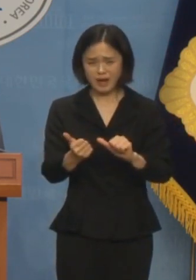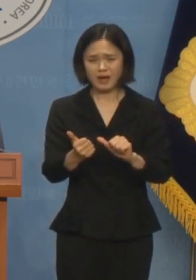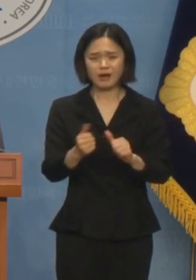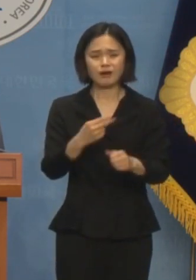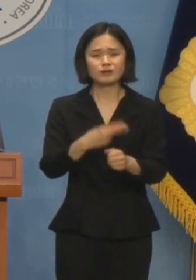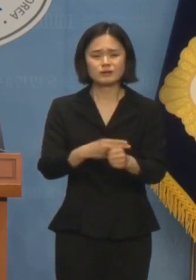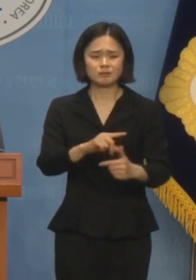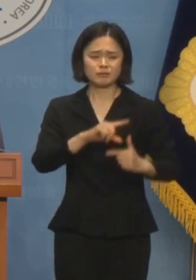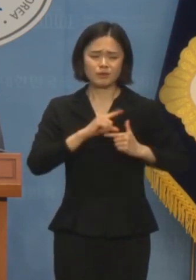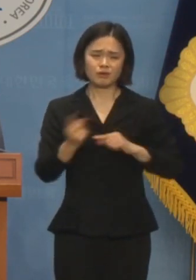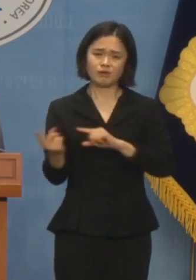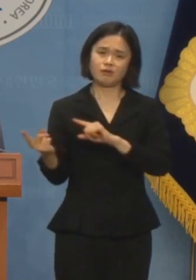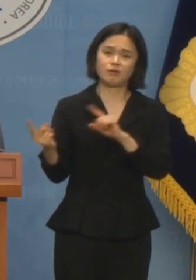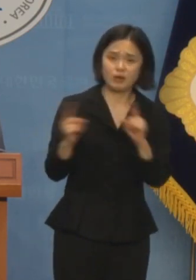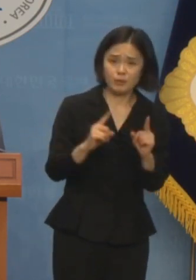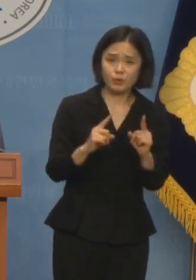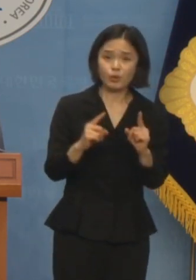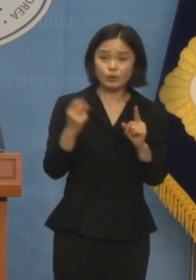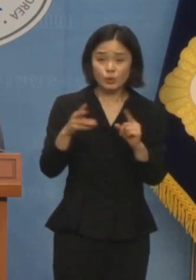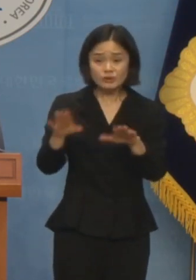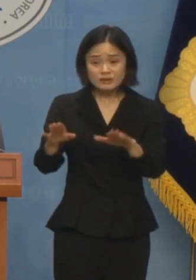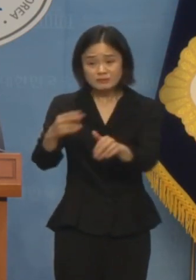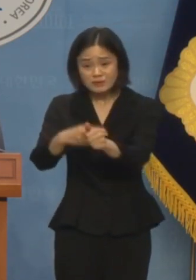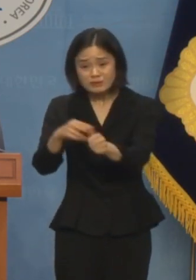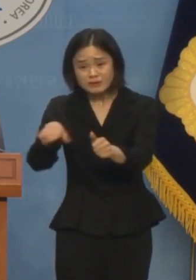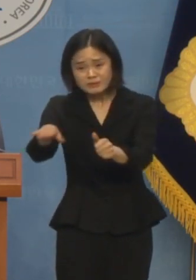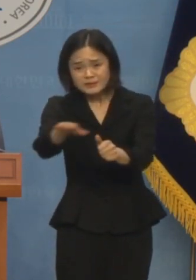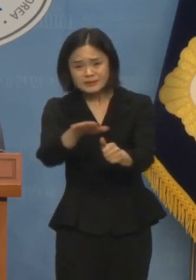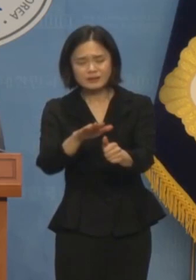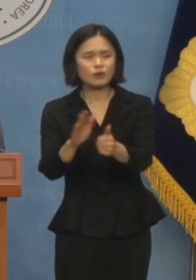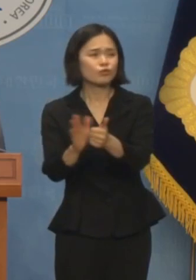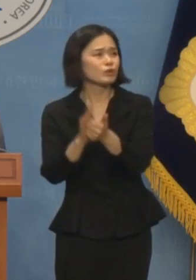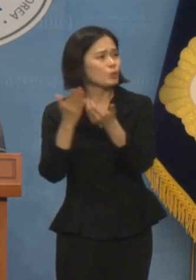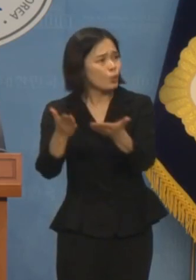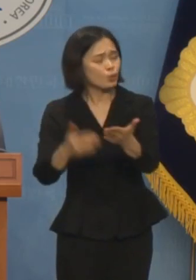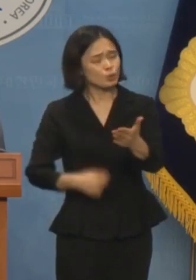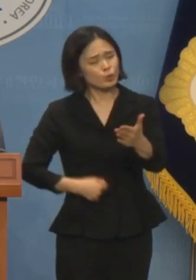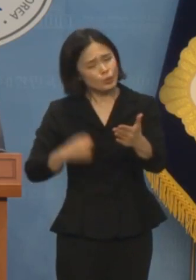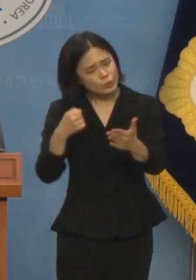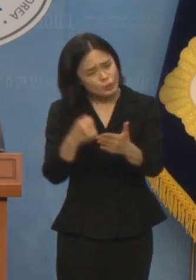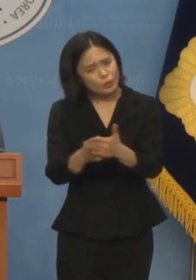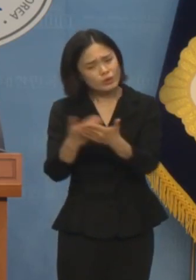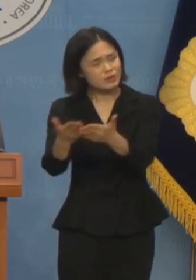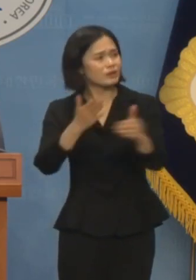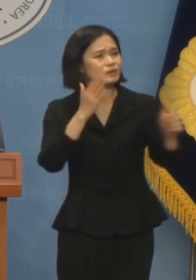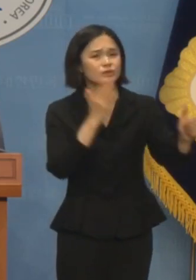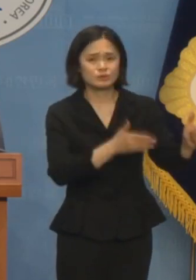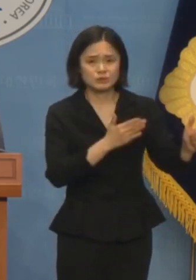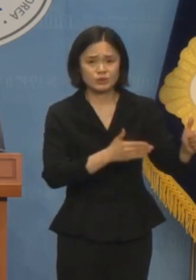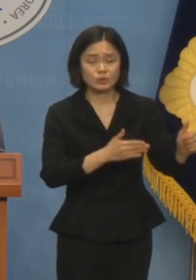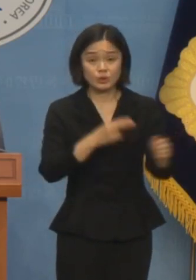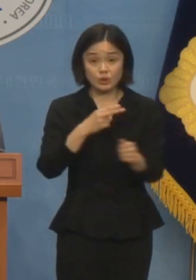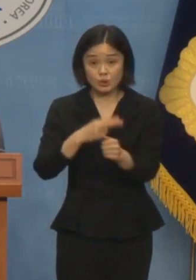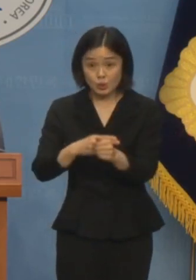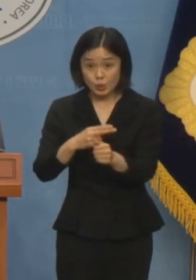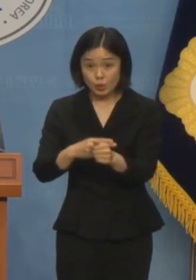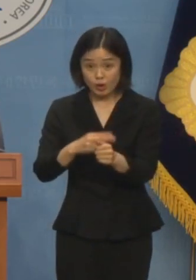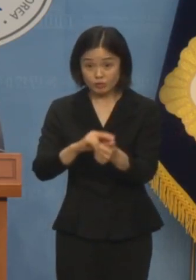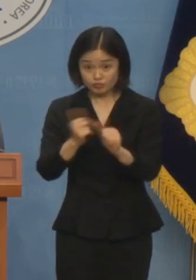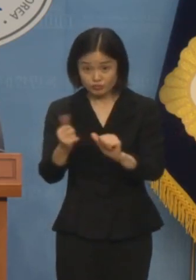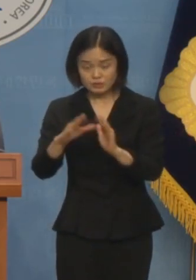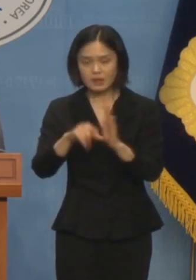계신 선생님들에게 위로와 용기를 심어주십시오. 교원 순직 인정 제도를 개선하여 가르침에